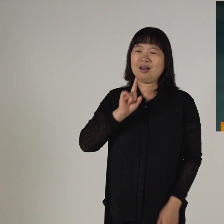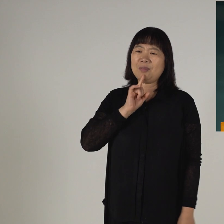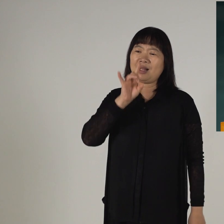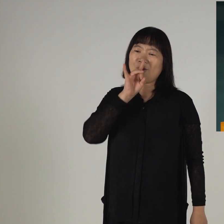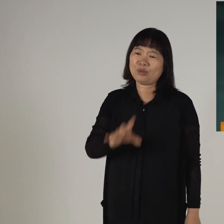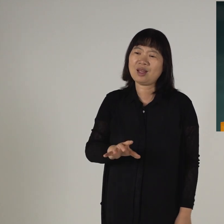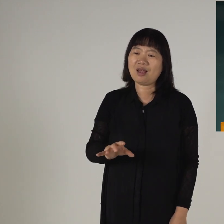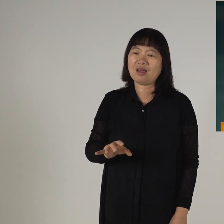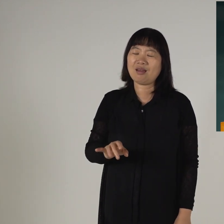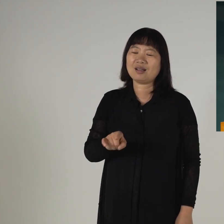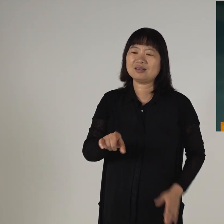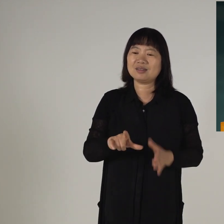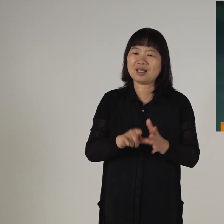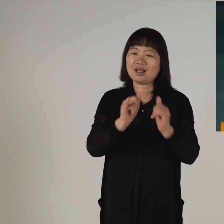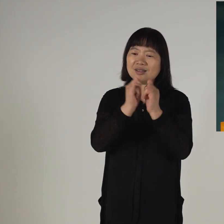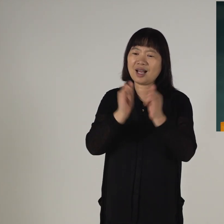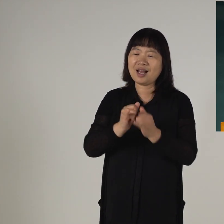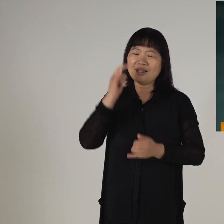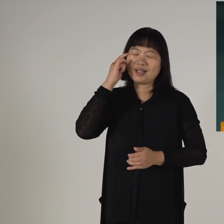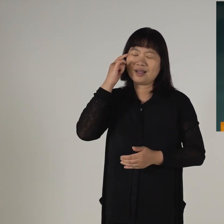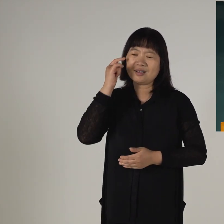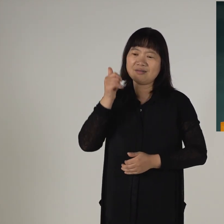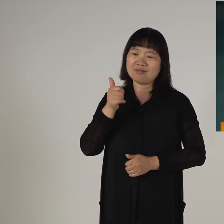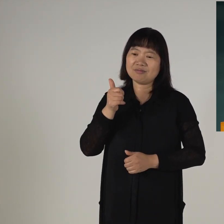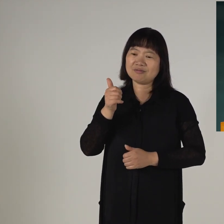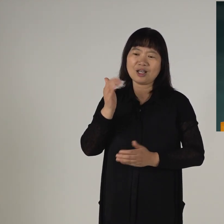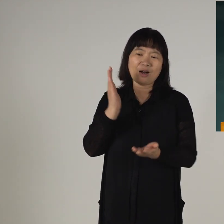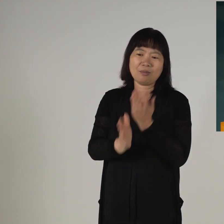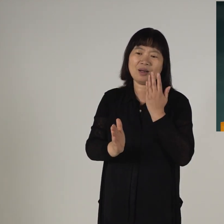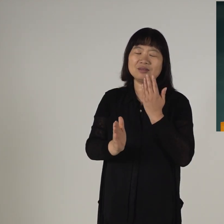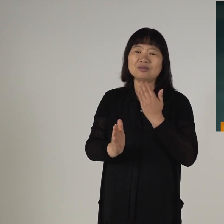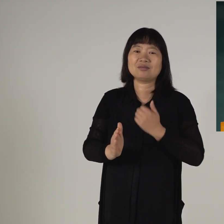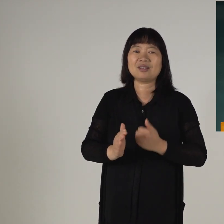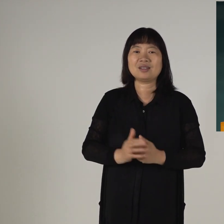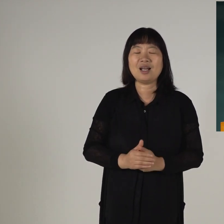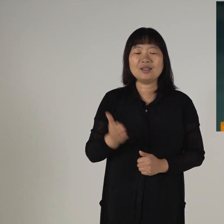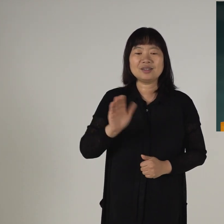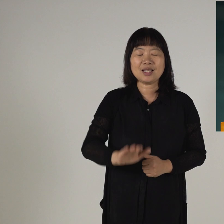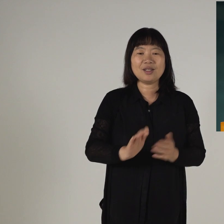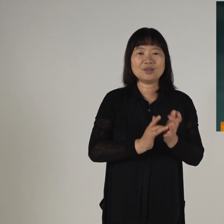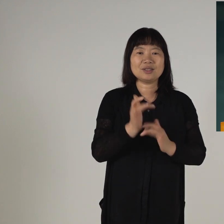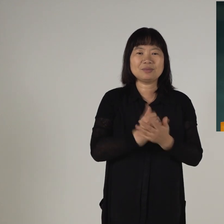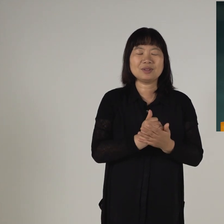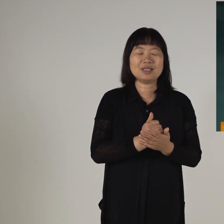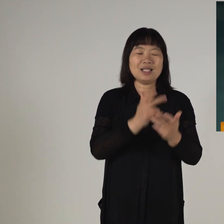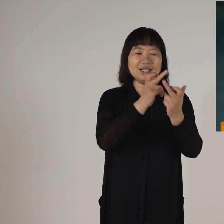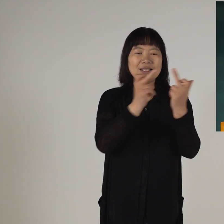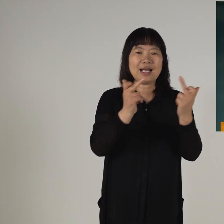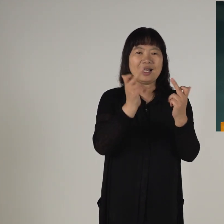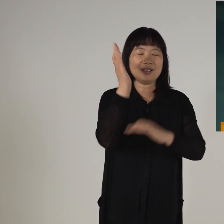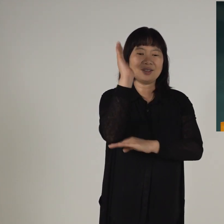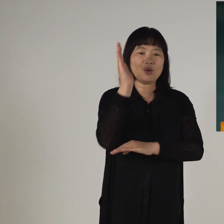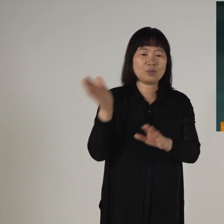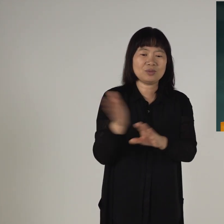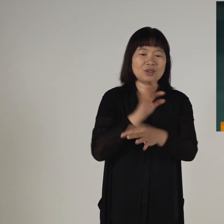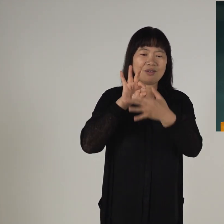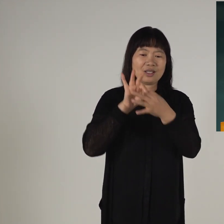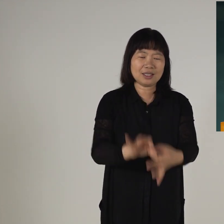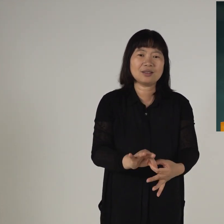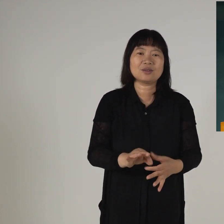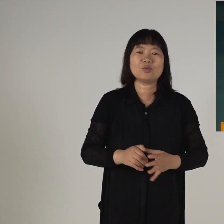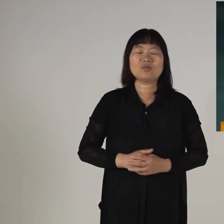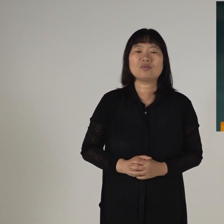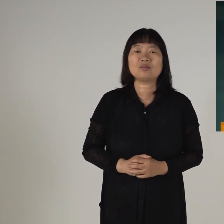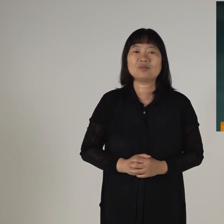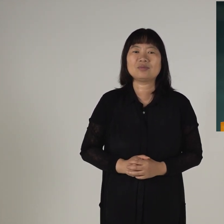당시 사회적 개념으로는. 예수님은 그런데 계속 산상설교서부터 이 논리를